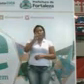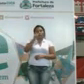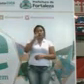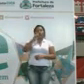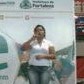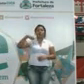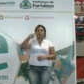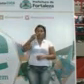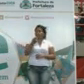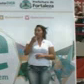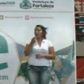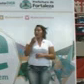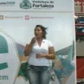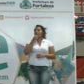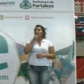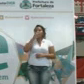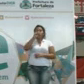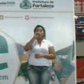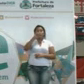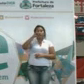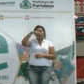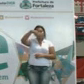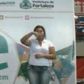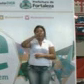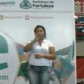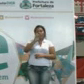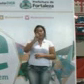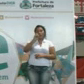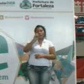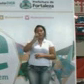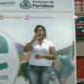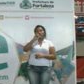Catarina, e o cidadão nasce